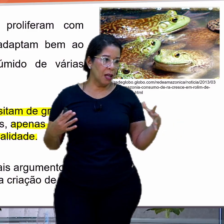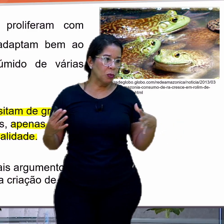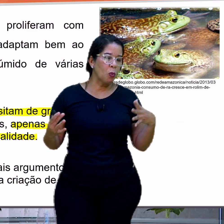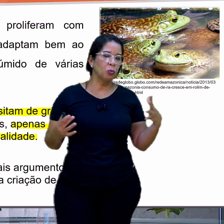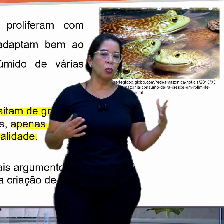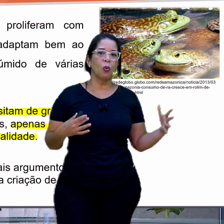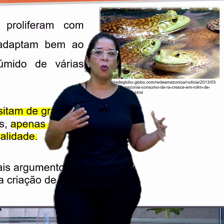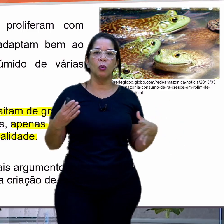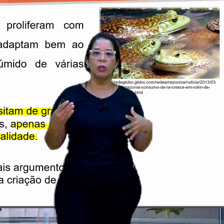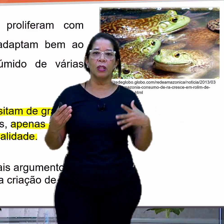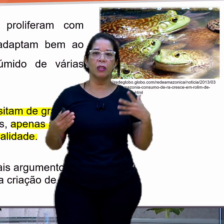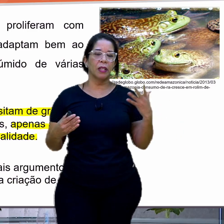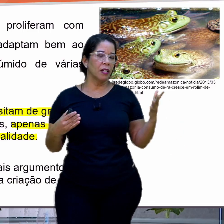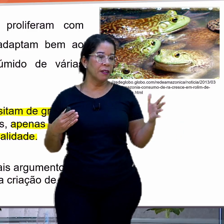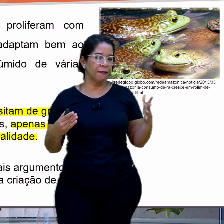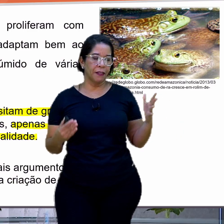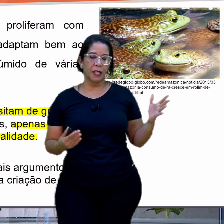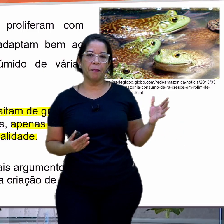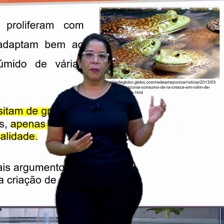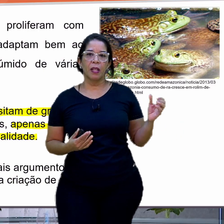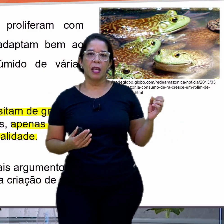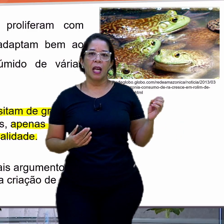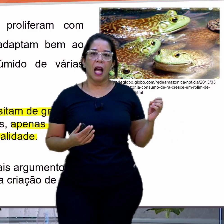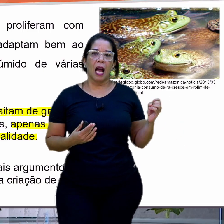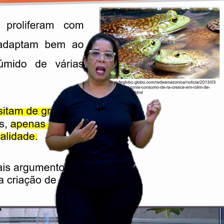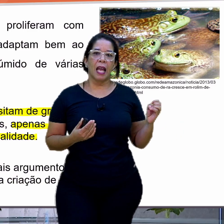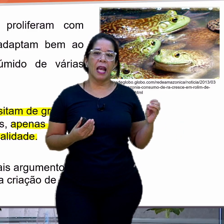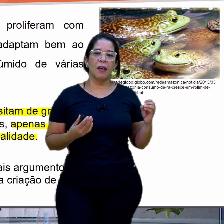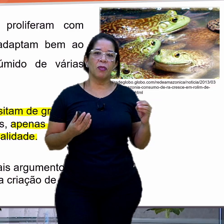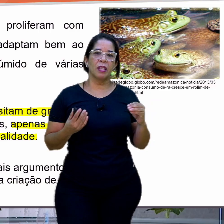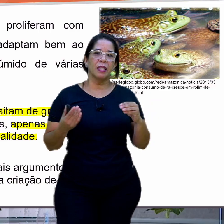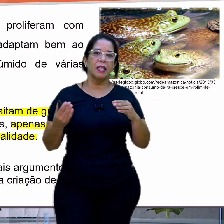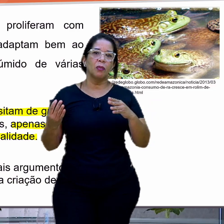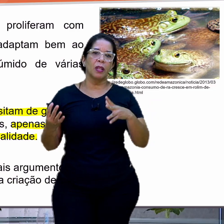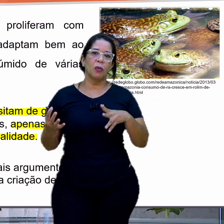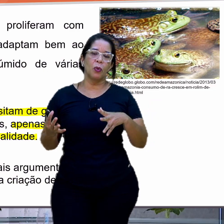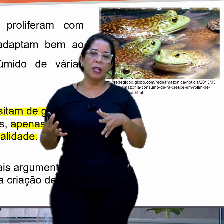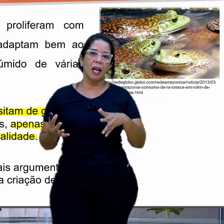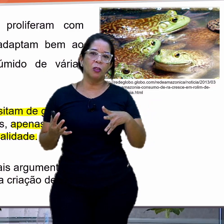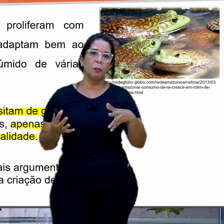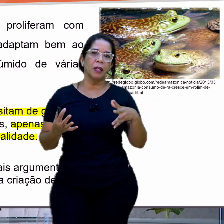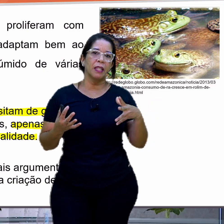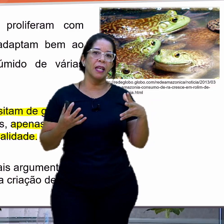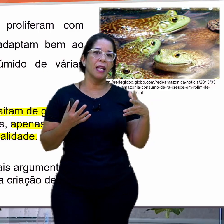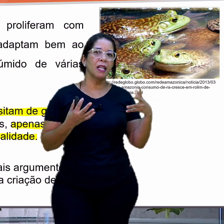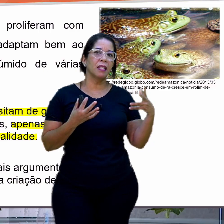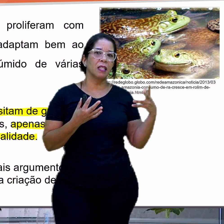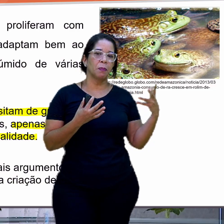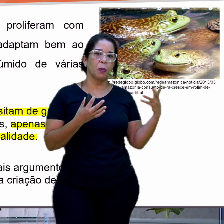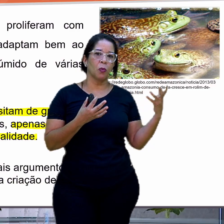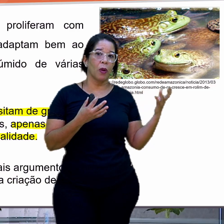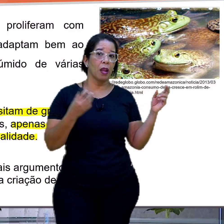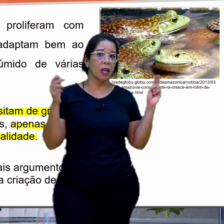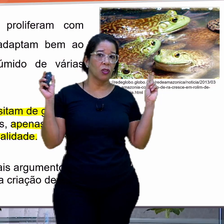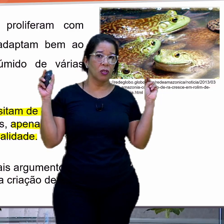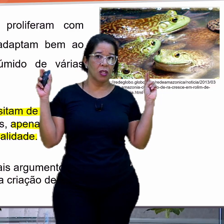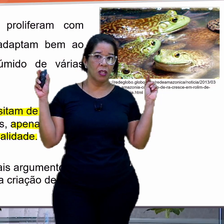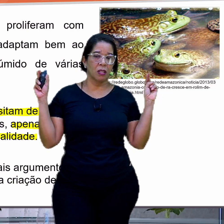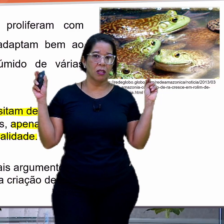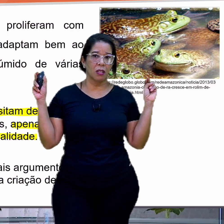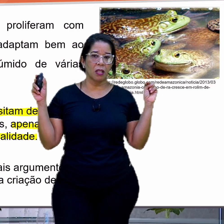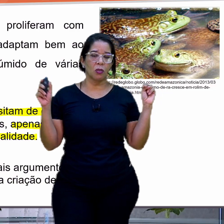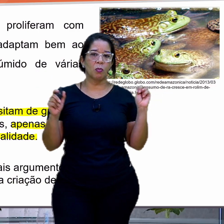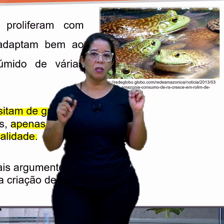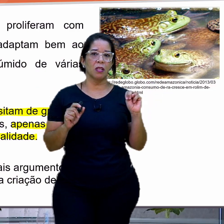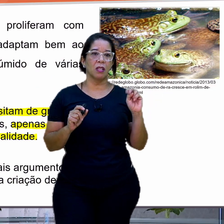fazer determinado controle, né, enfim. Você tem que ter cuidado para que esses